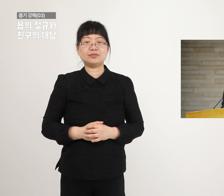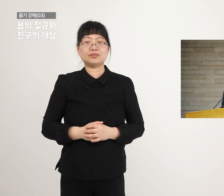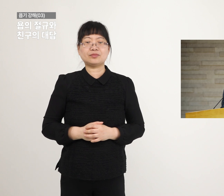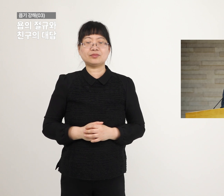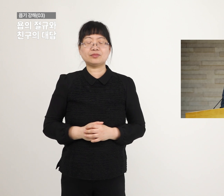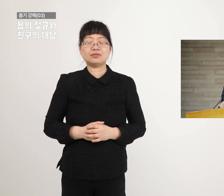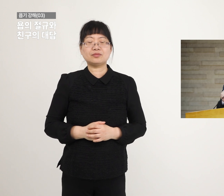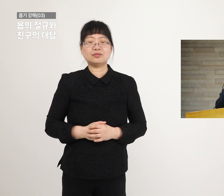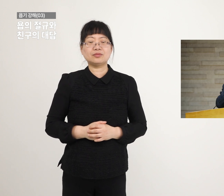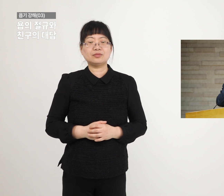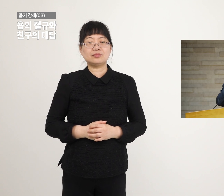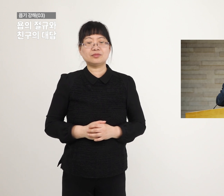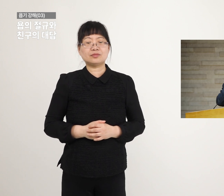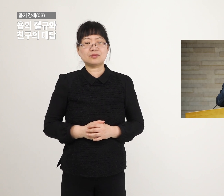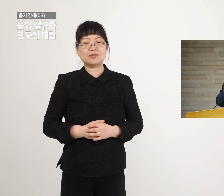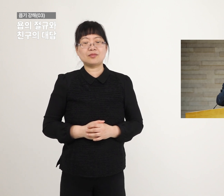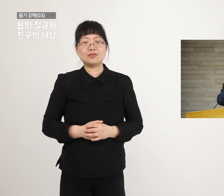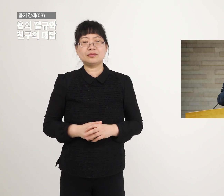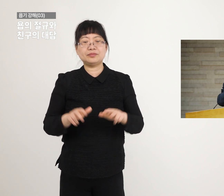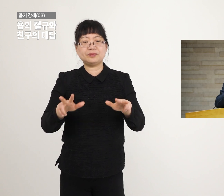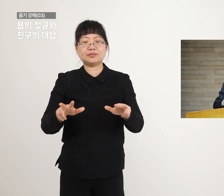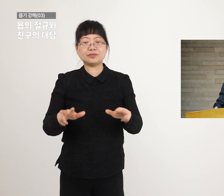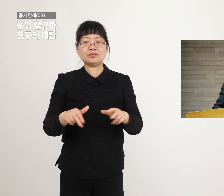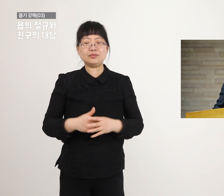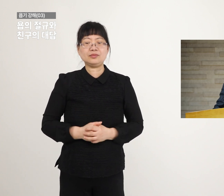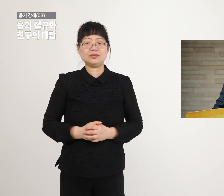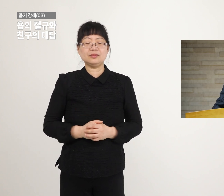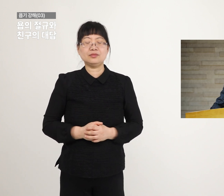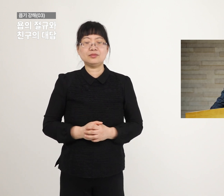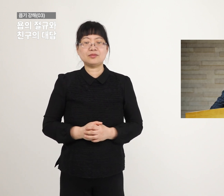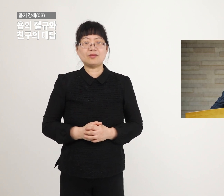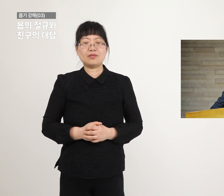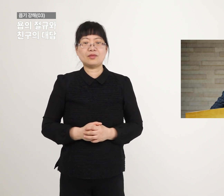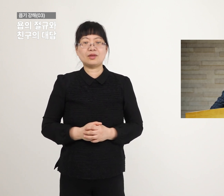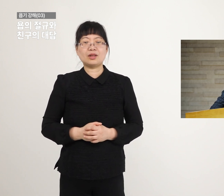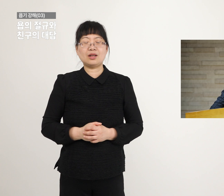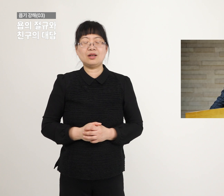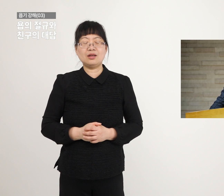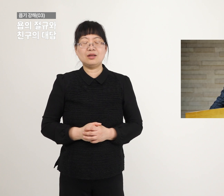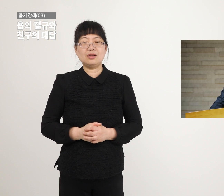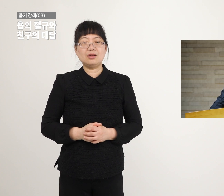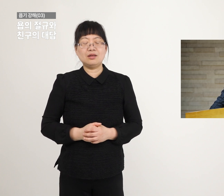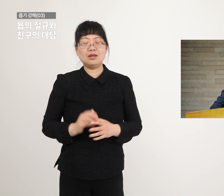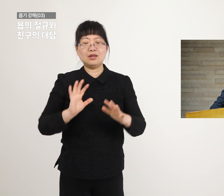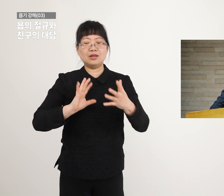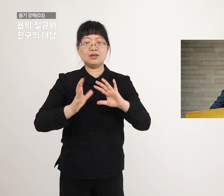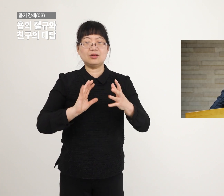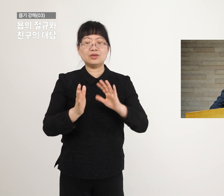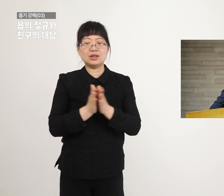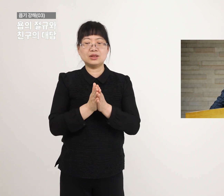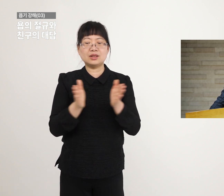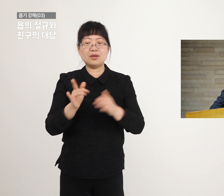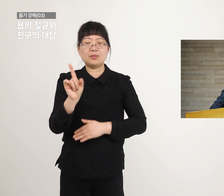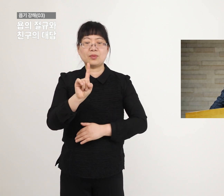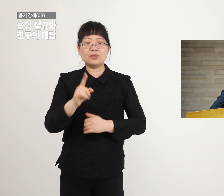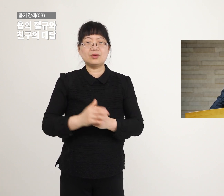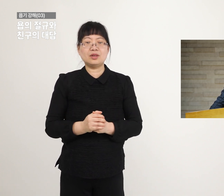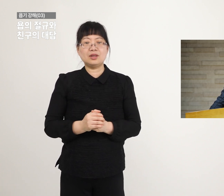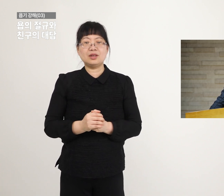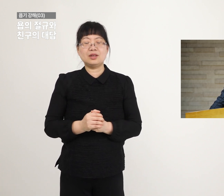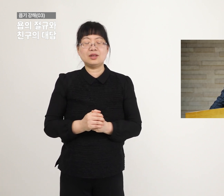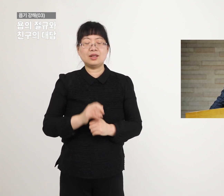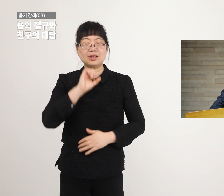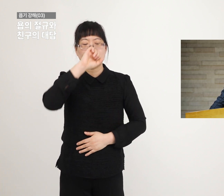자, 그런데 이제 드디어 논쟁이 이렇게 시작이 됩니다.